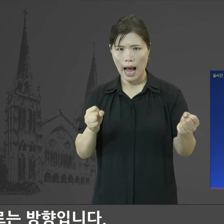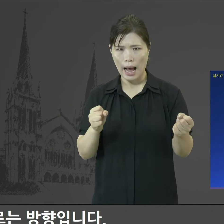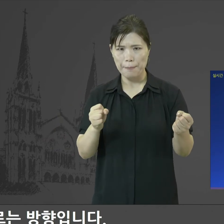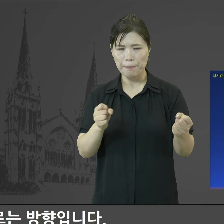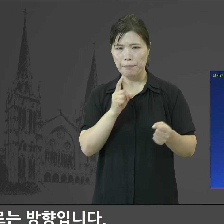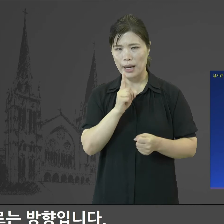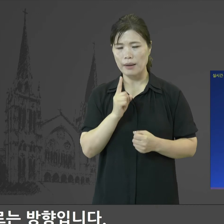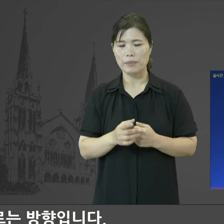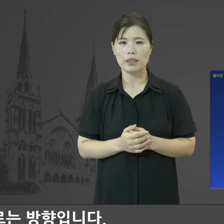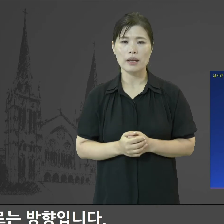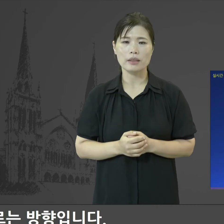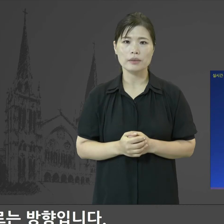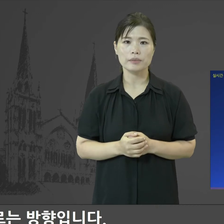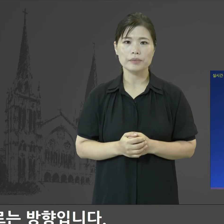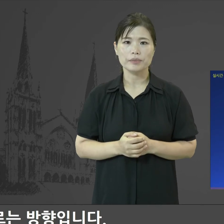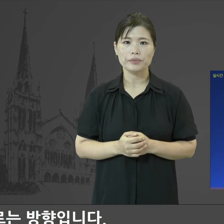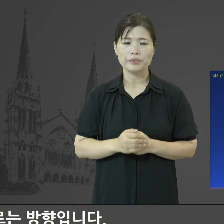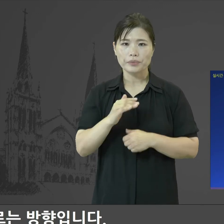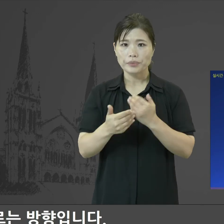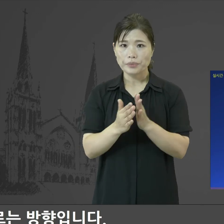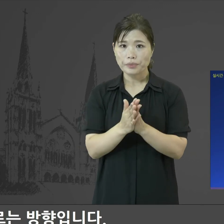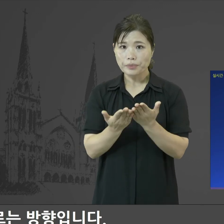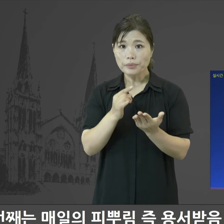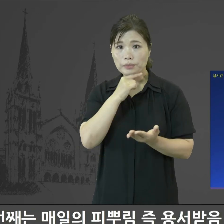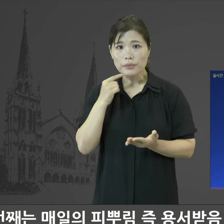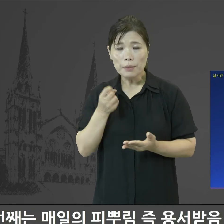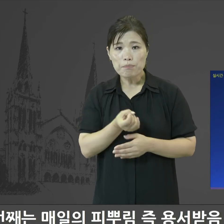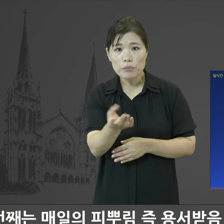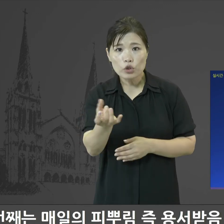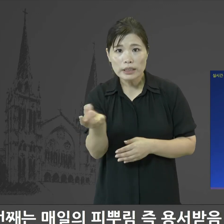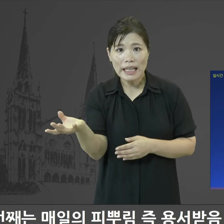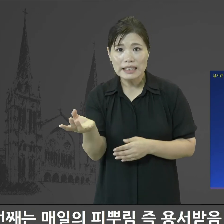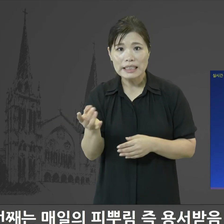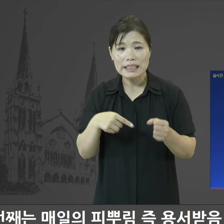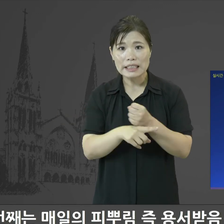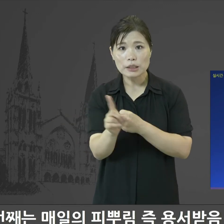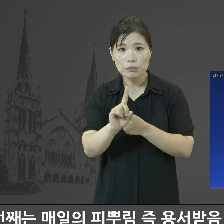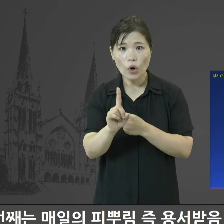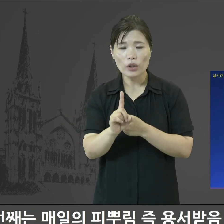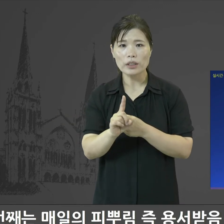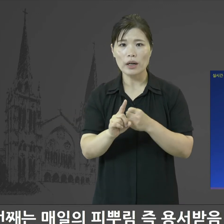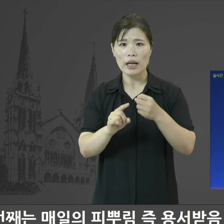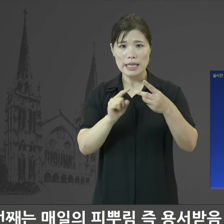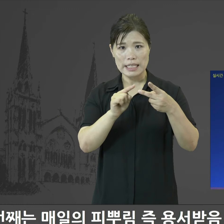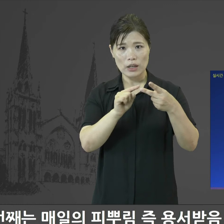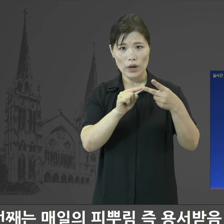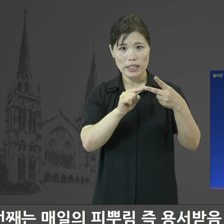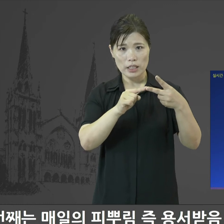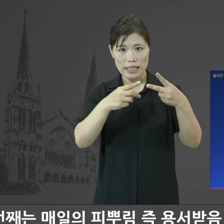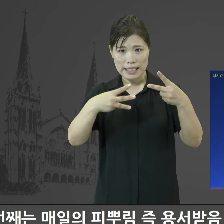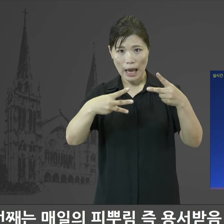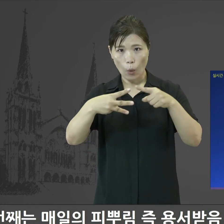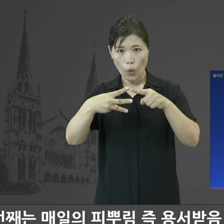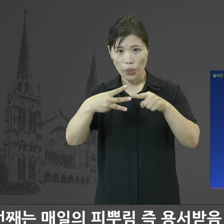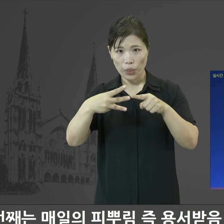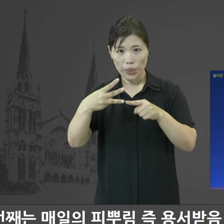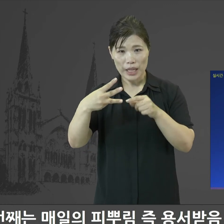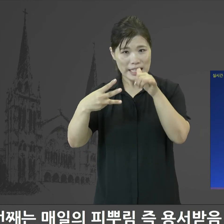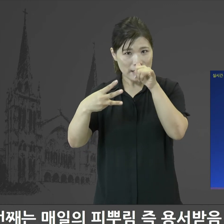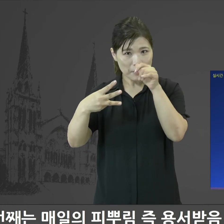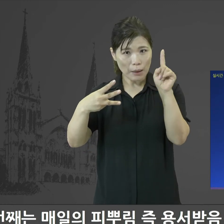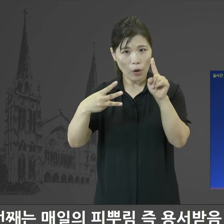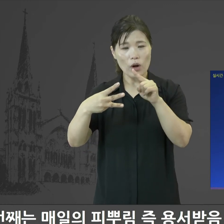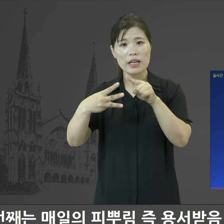용서받음입니다. 성경에서 핏부림은 세 곳에서 나타나는데요, 사람에게 핏부림입니다.